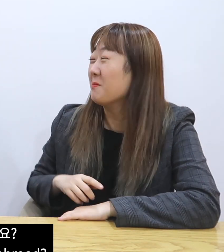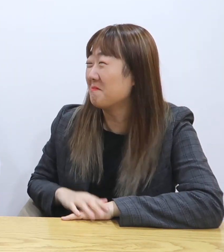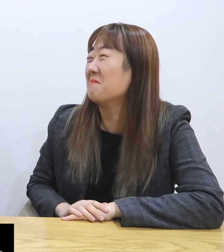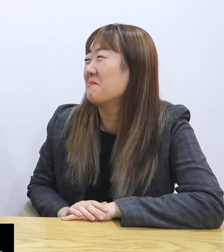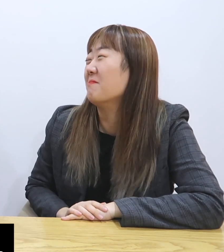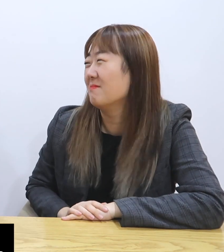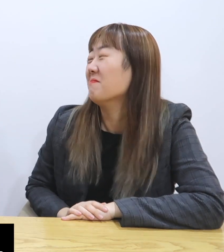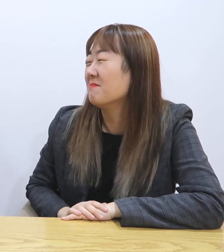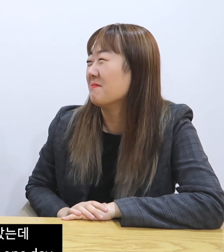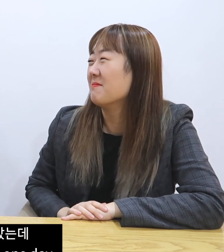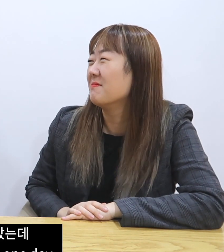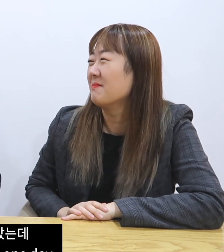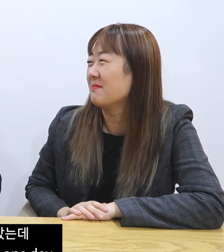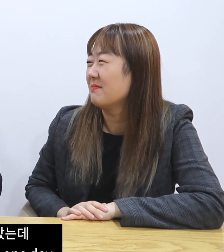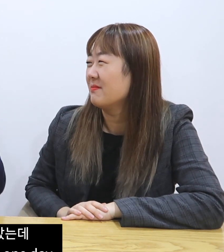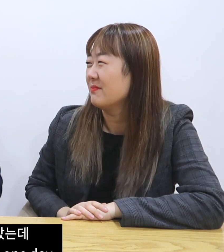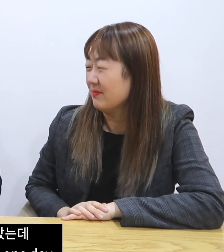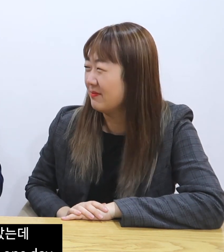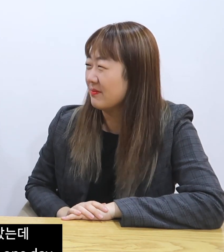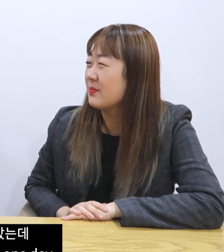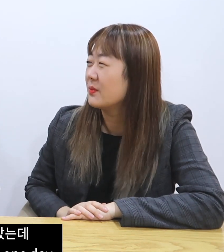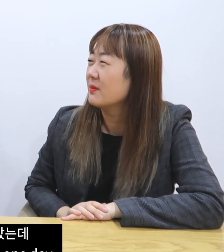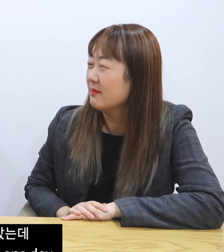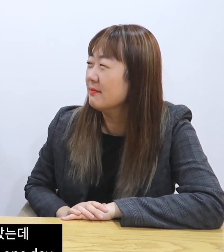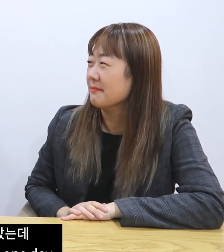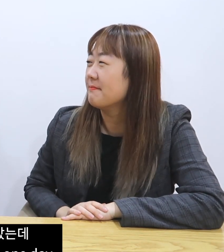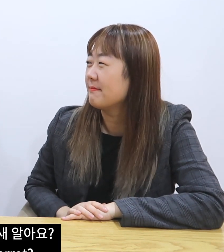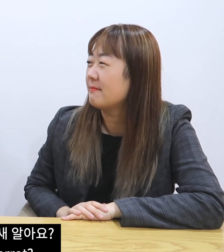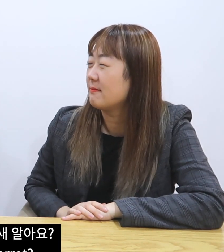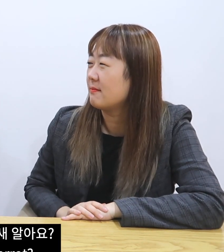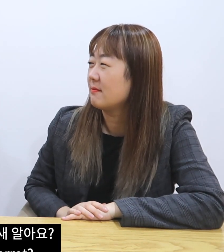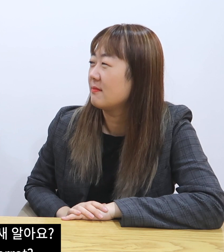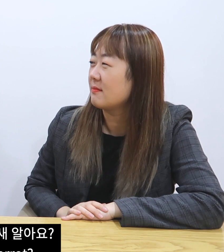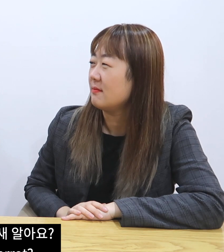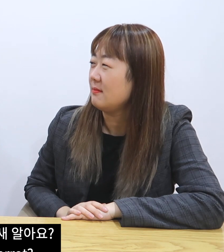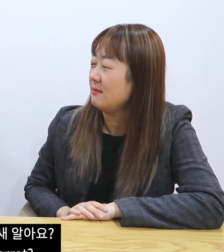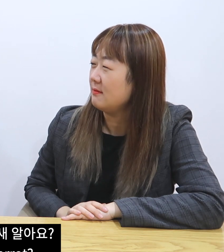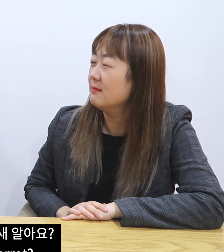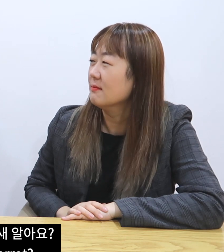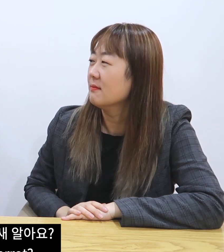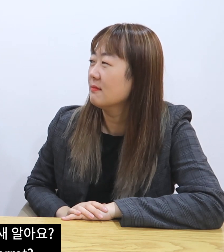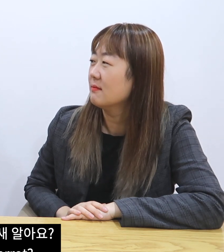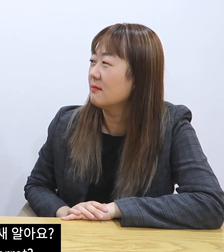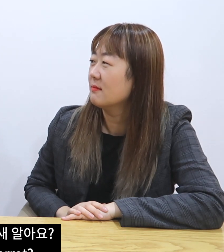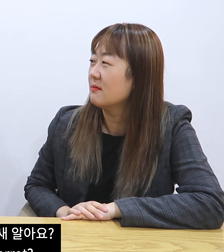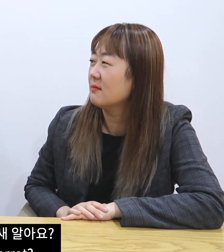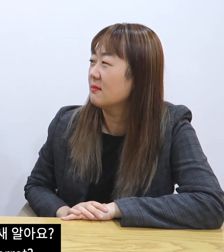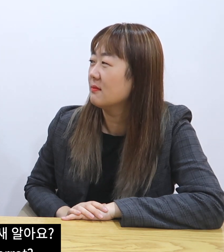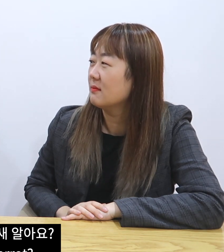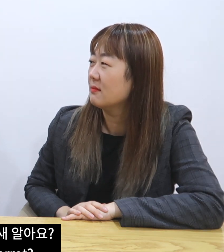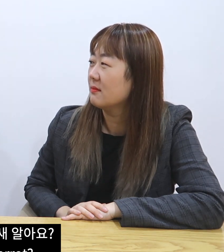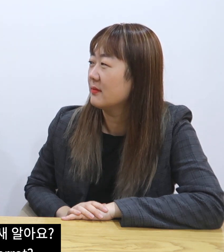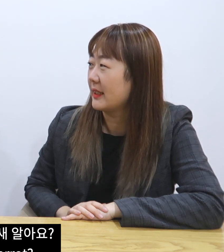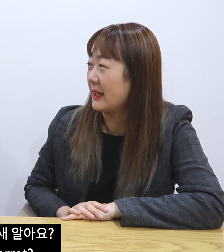제법. 말 갔다 오고 놀았는데 어느 날 앵무새 하나 하고.